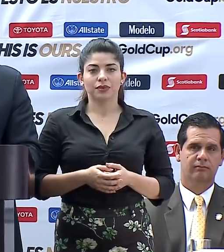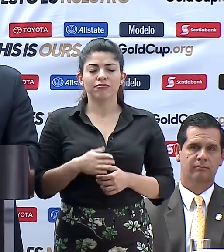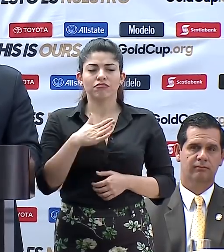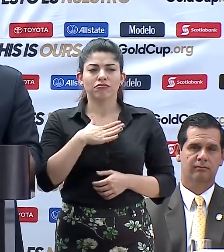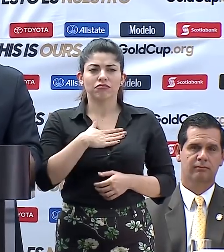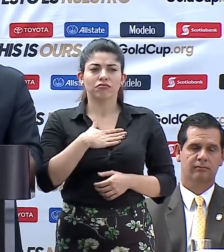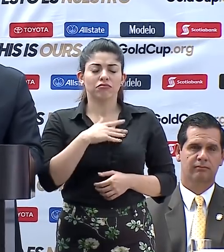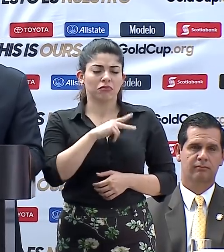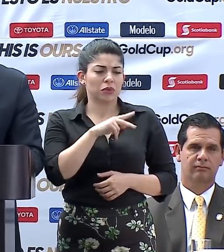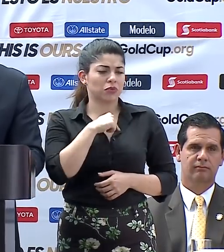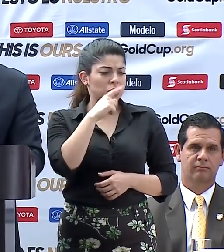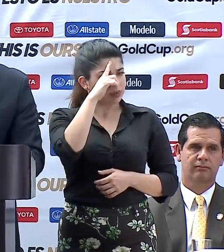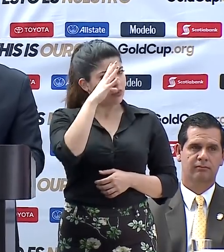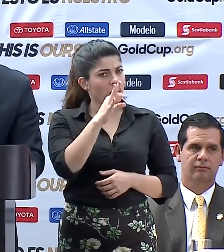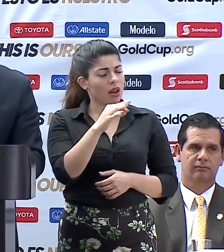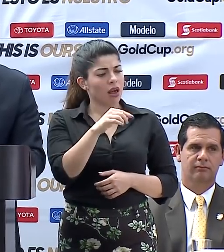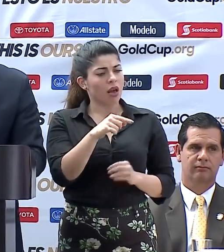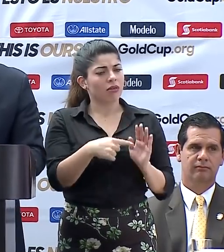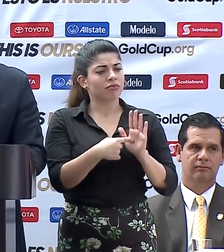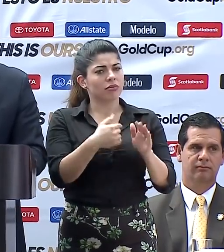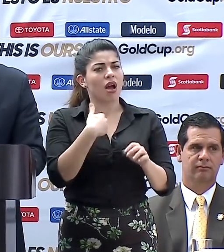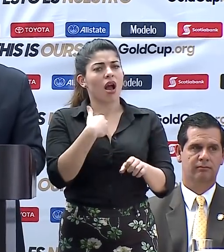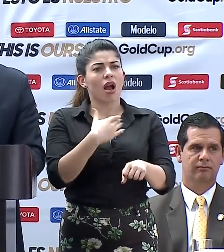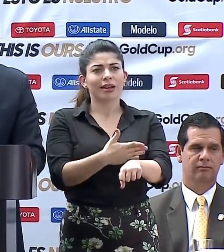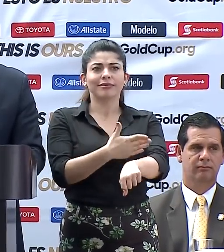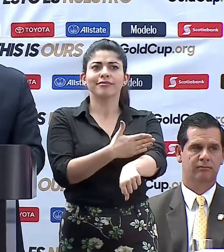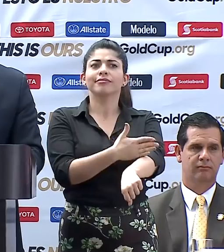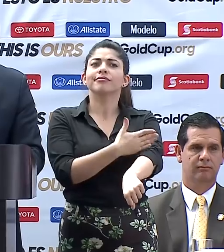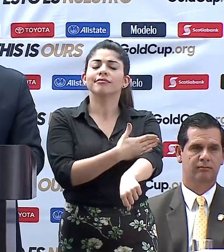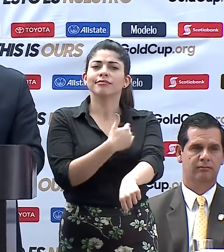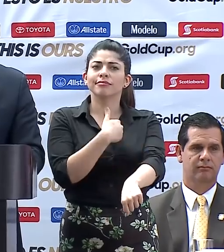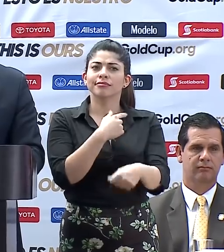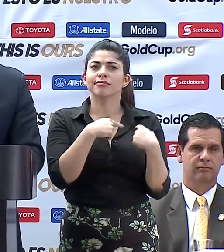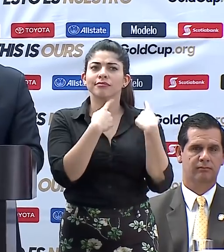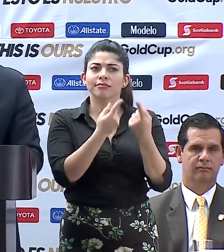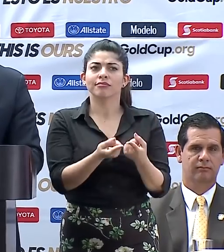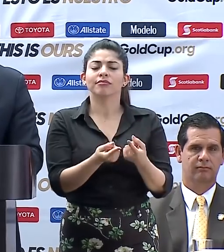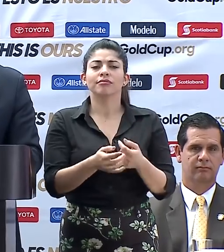creo yo, muestra el avance que hemos dado